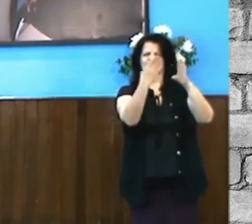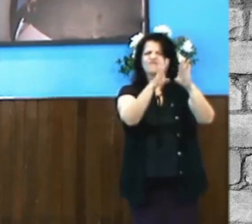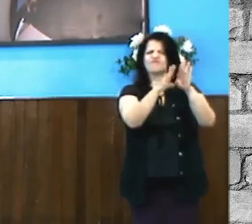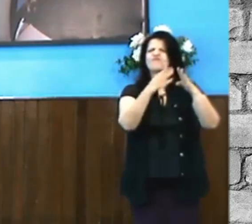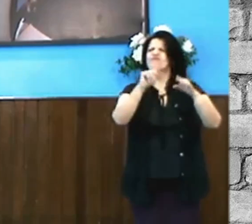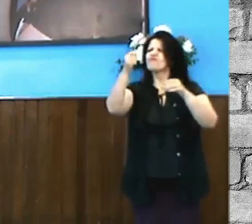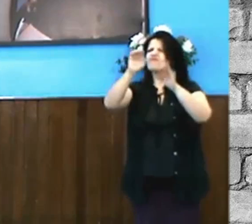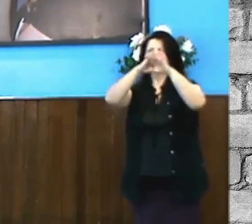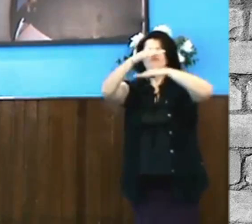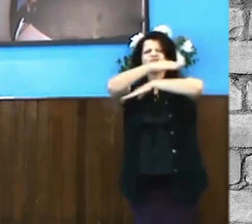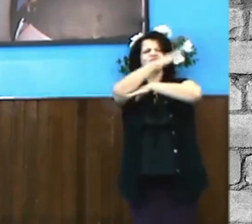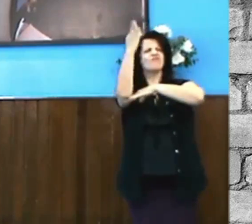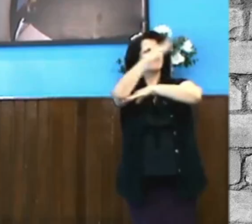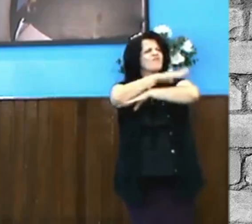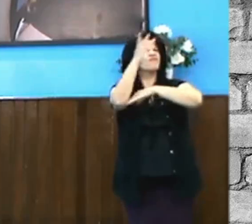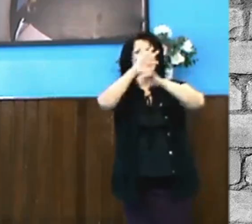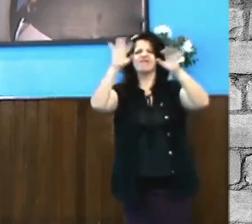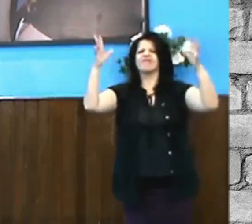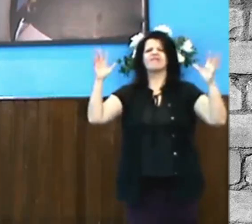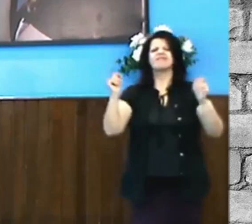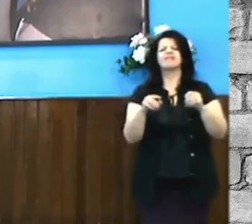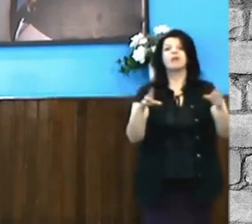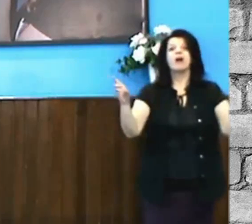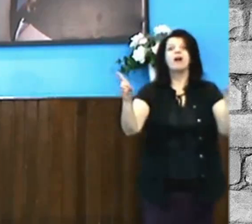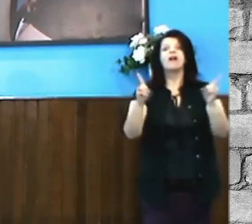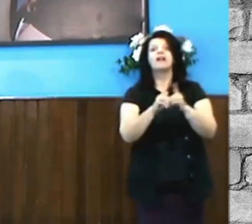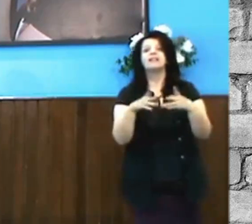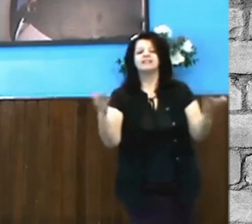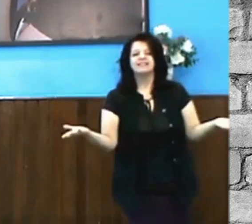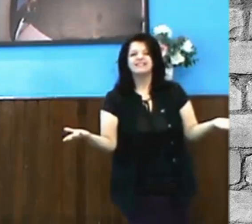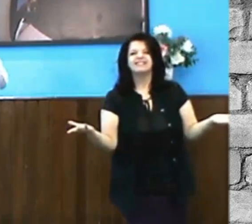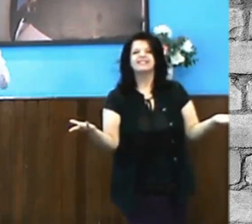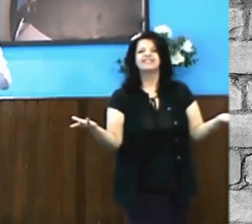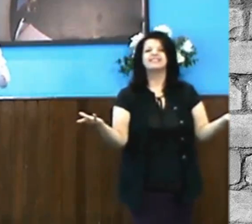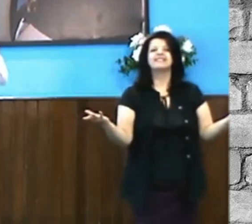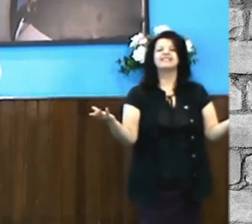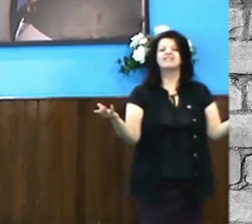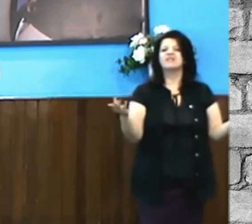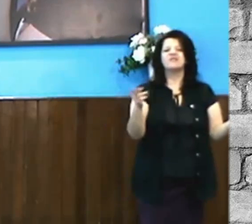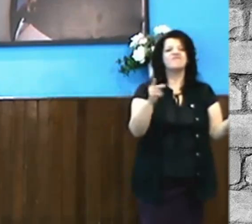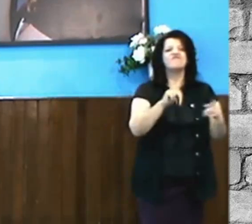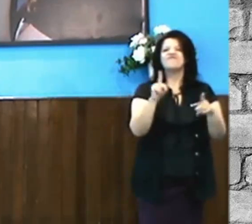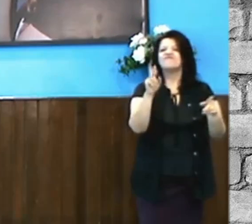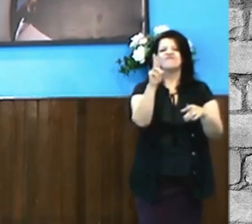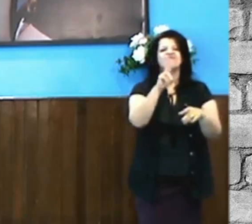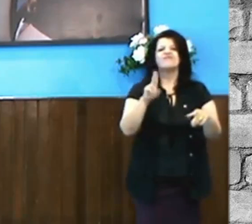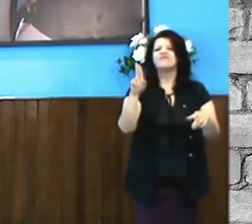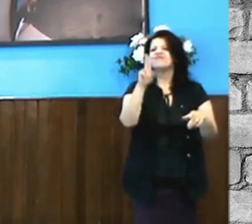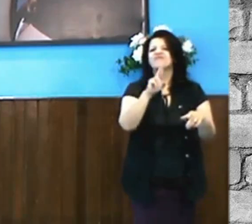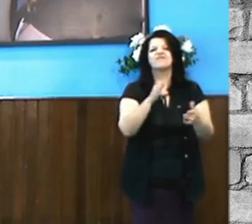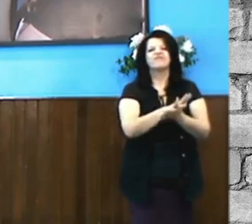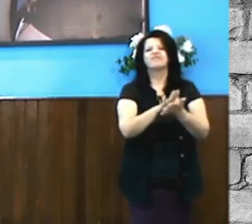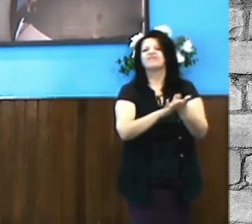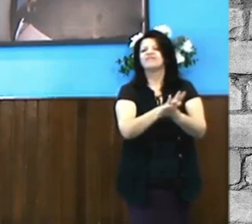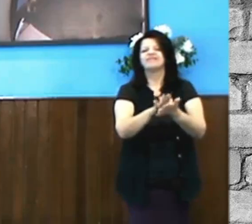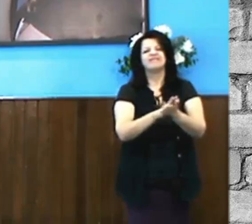portas e janelas e cadeados da igreja. O que nós descobrimos? Nós descobrimos que a grande maioria delas não prestava para nada,